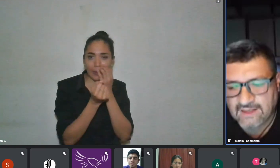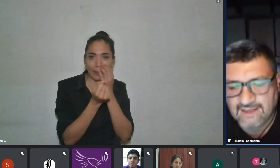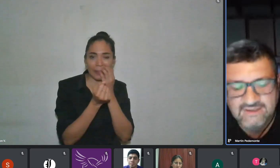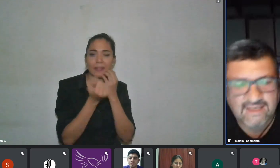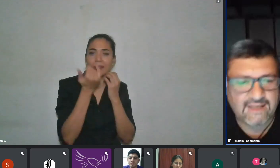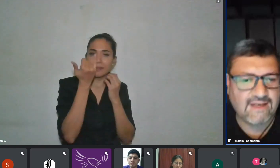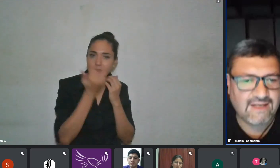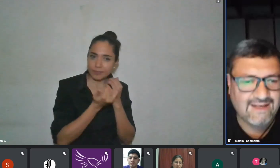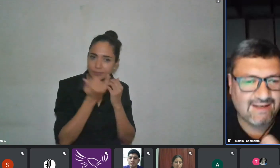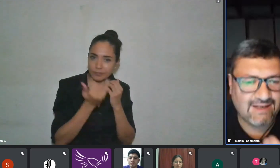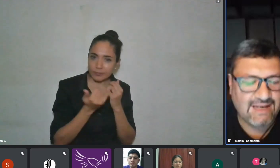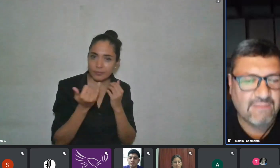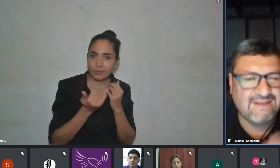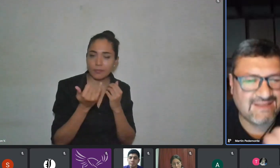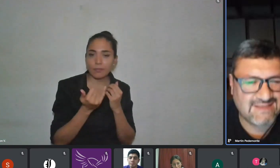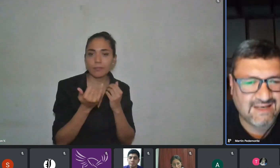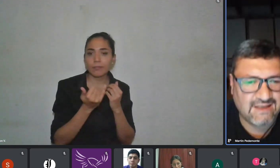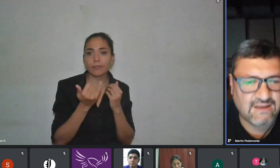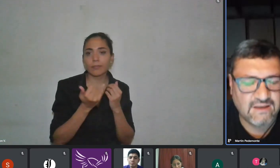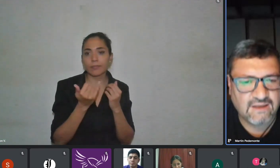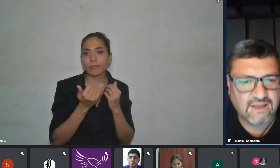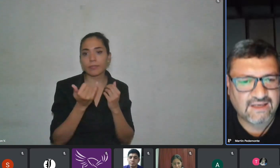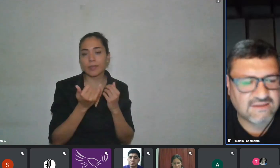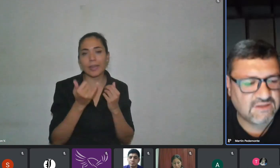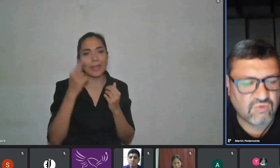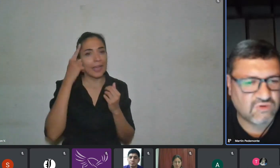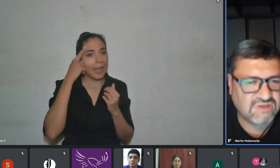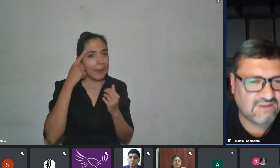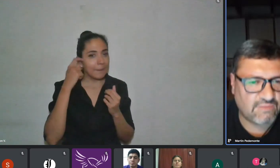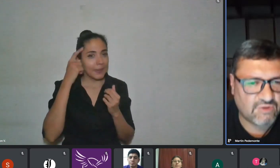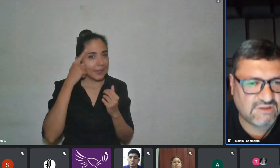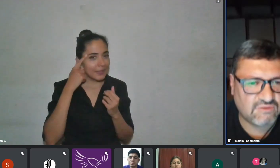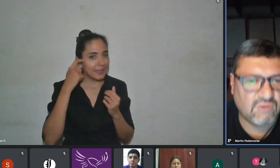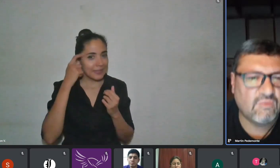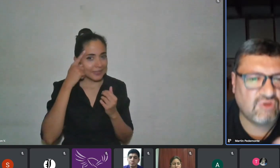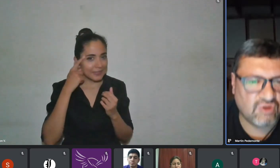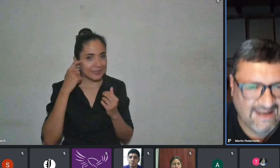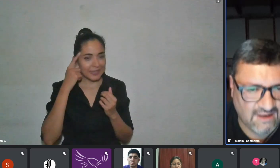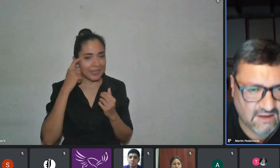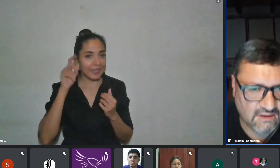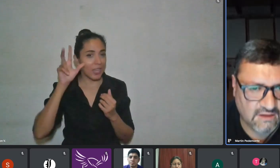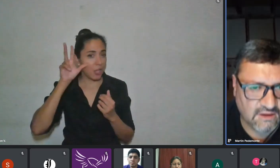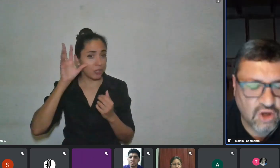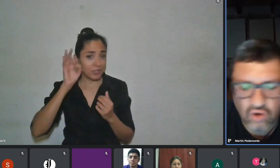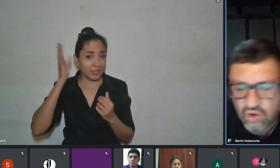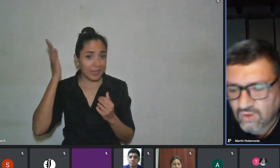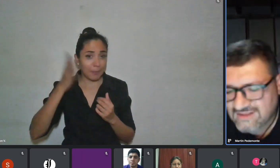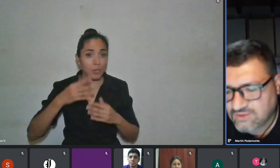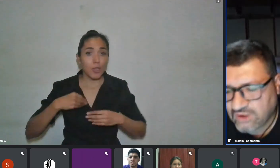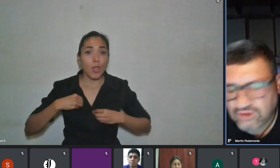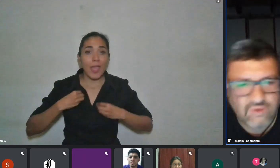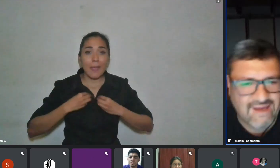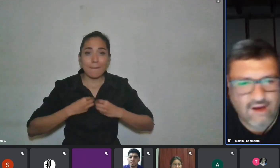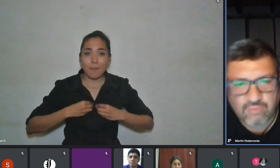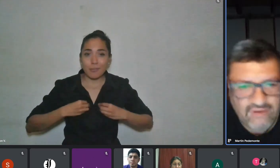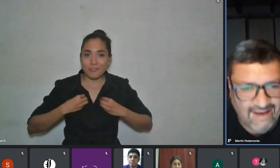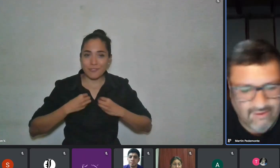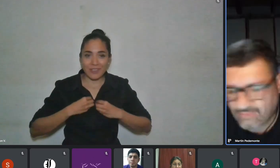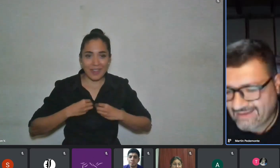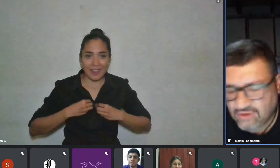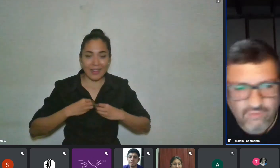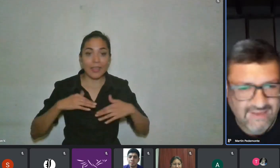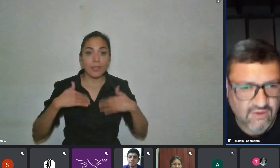de... o sea, el aprendizaje es casi en un 80% emocional. Con lo cual, si vos